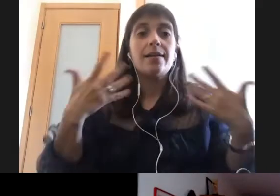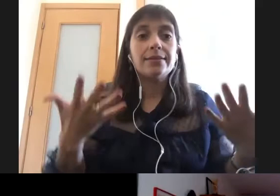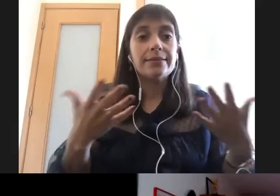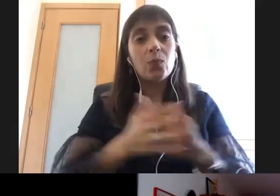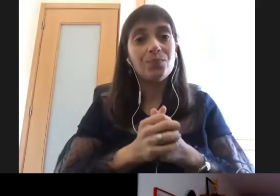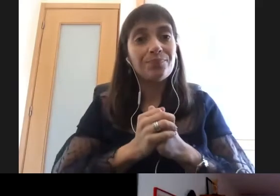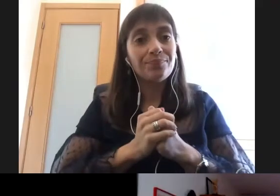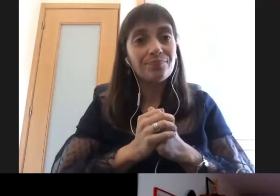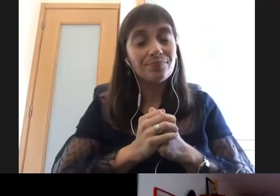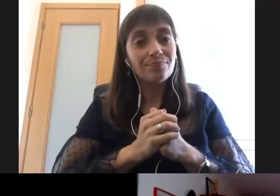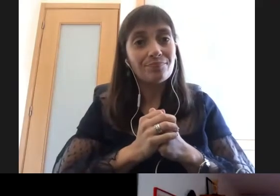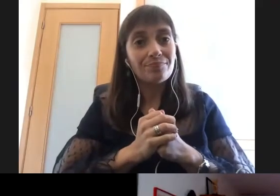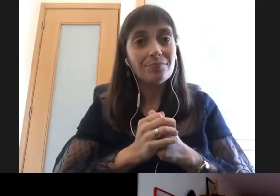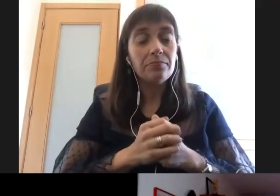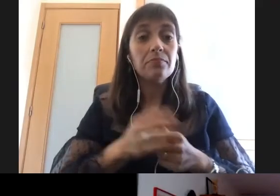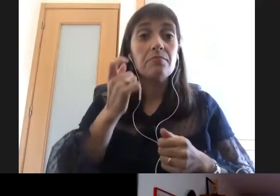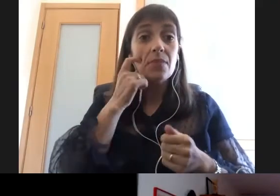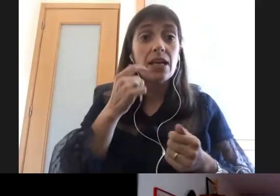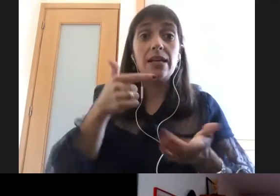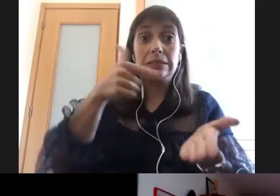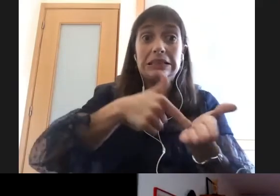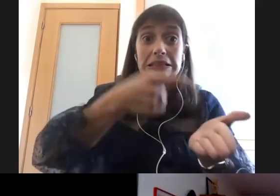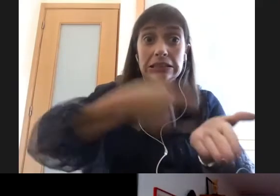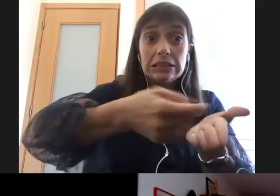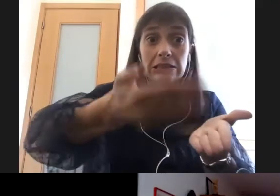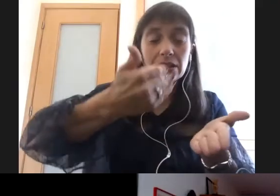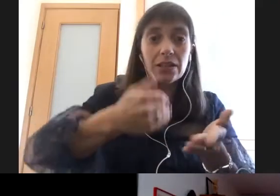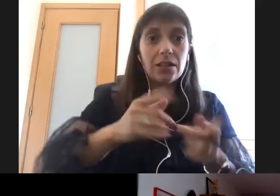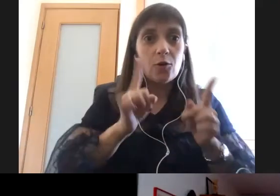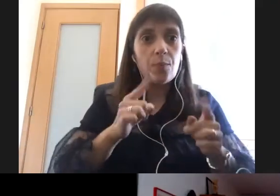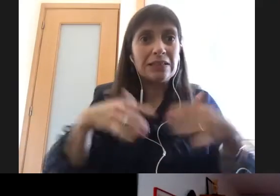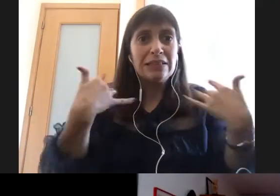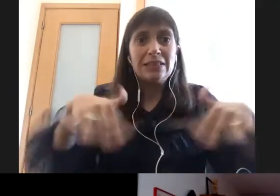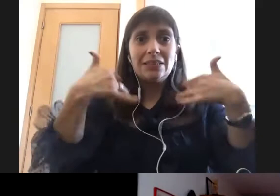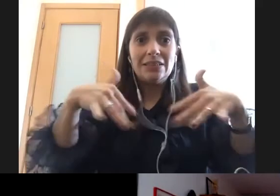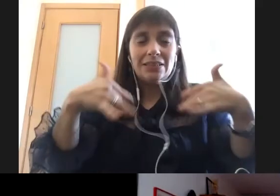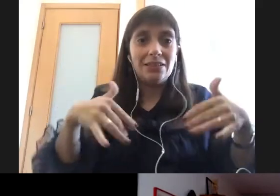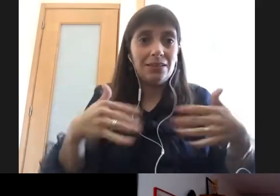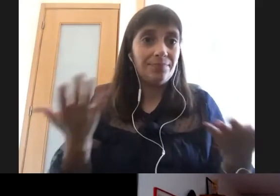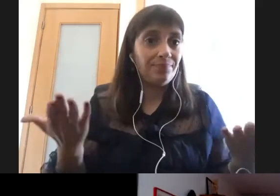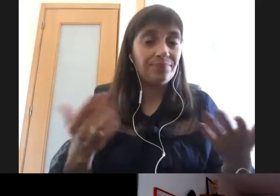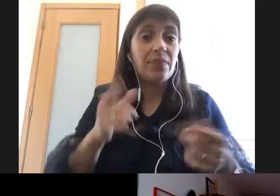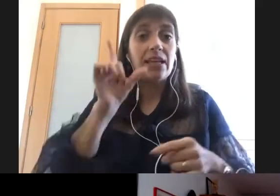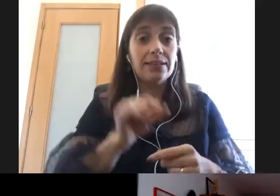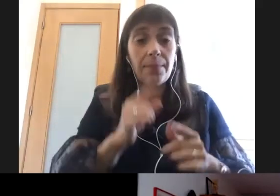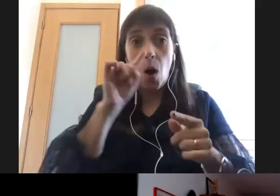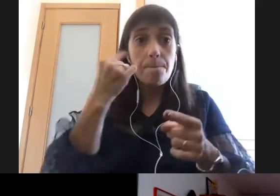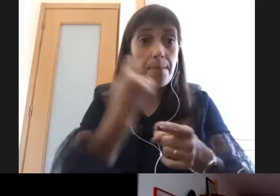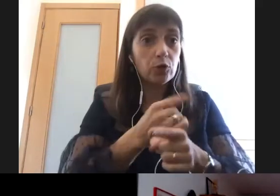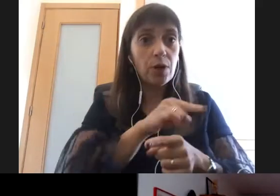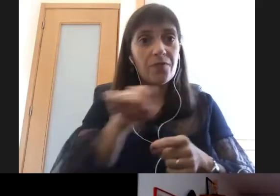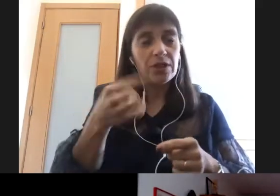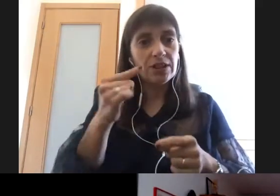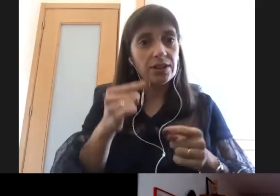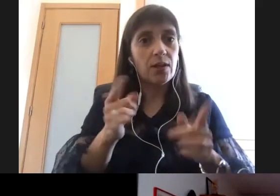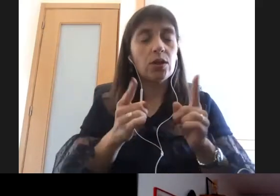E os cobradores de impostos começam a ficar em pânico. E, ao mesmo tempo, você tem esses grandes